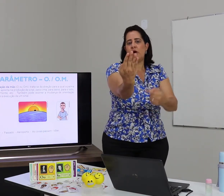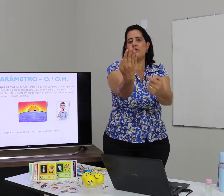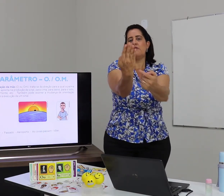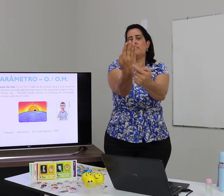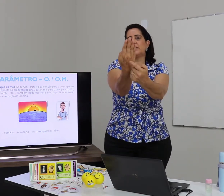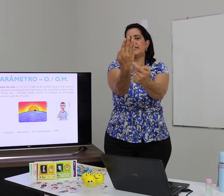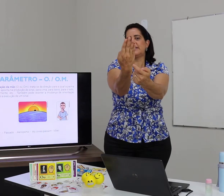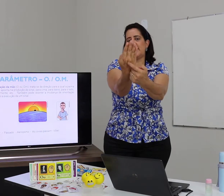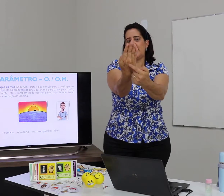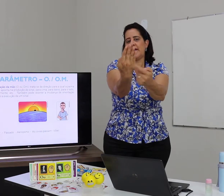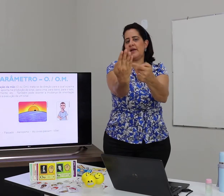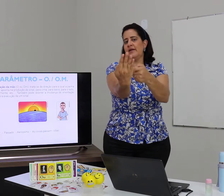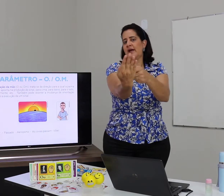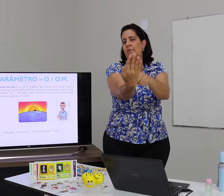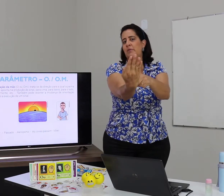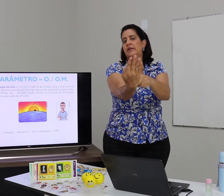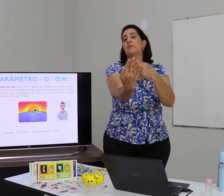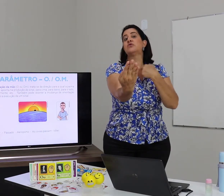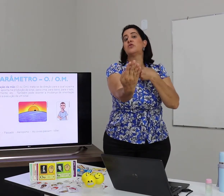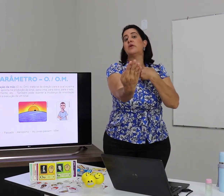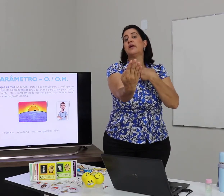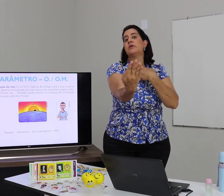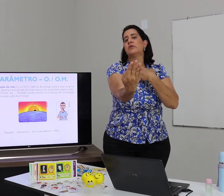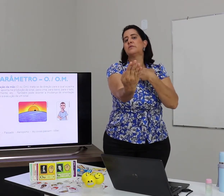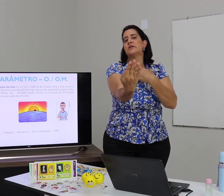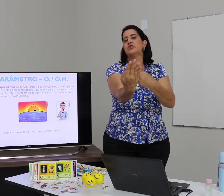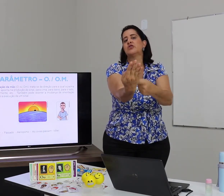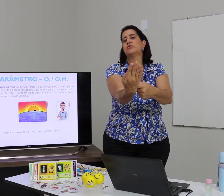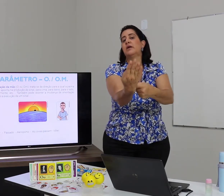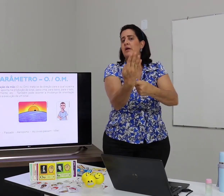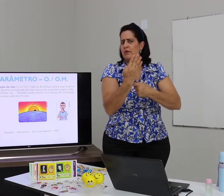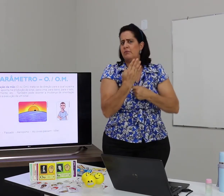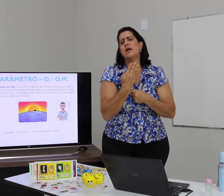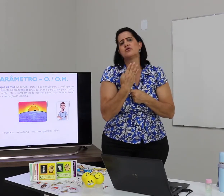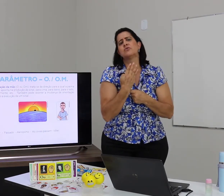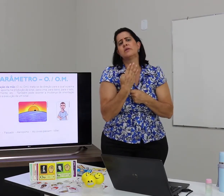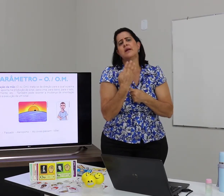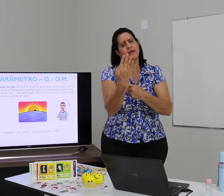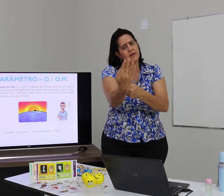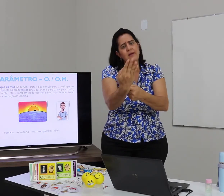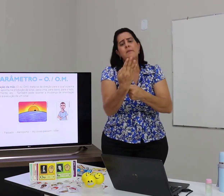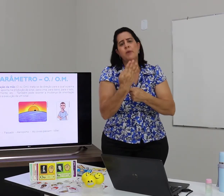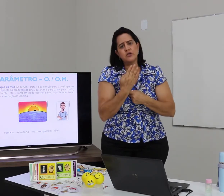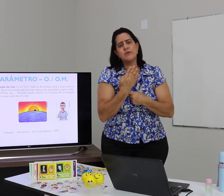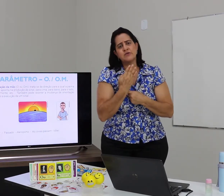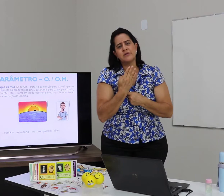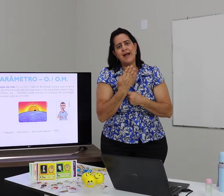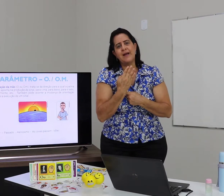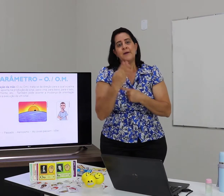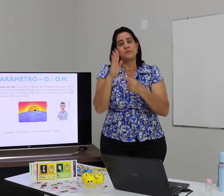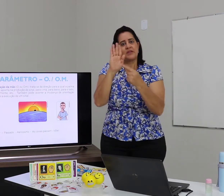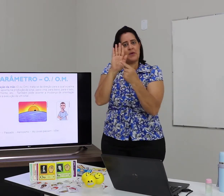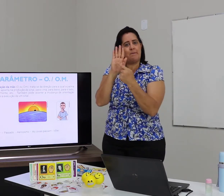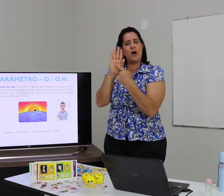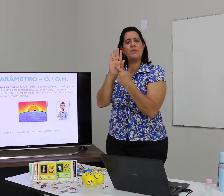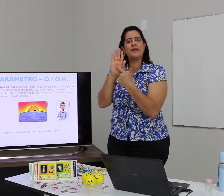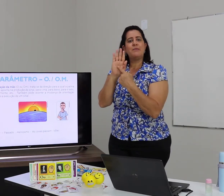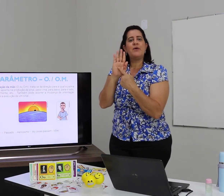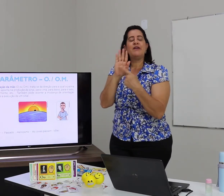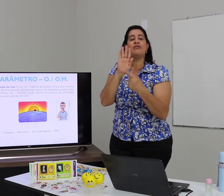Ó, você, a palma da mão sou eu que estou precisando de ajuda. Me ajuda? Pode me ajudar? Então a palma da mão